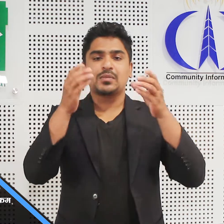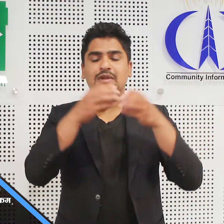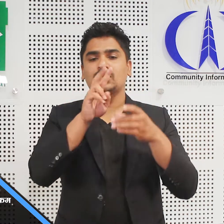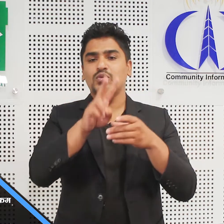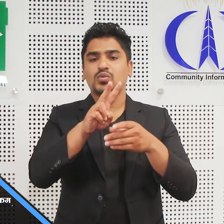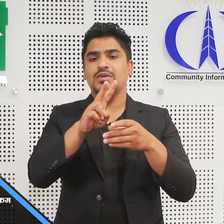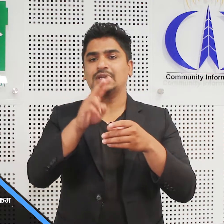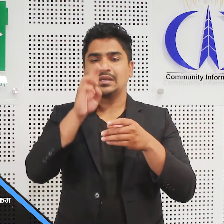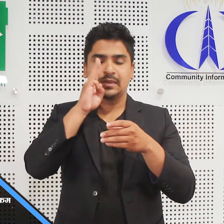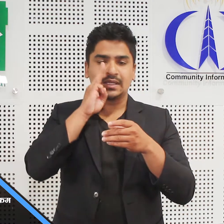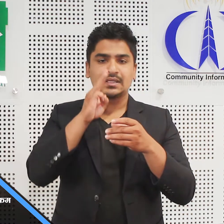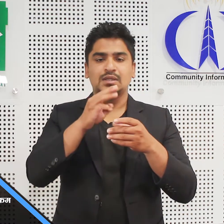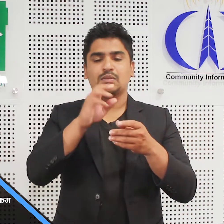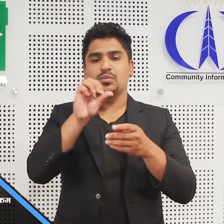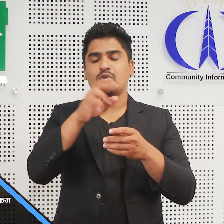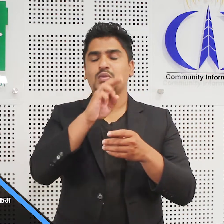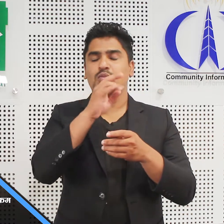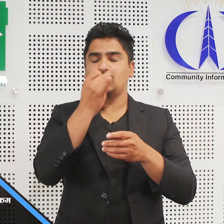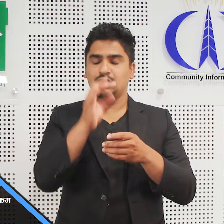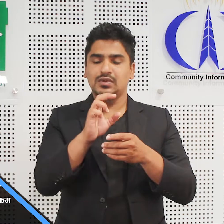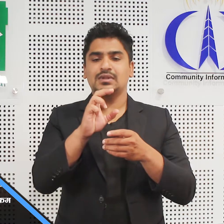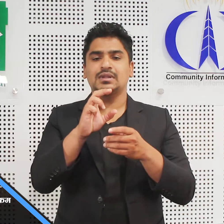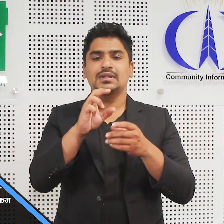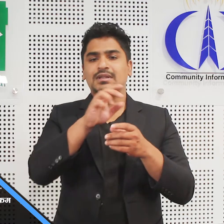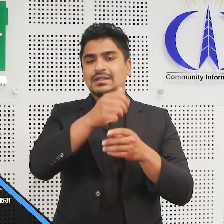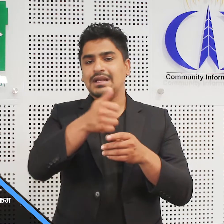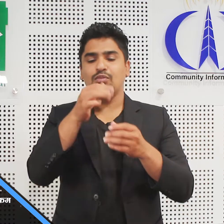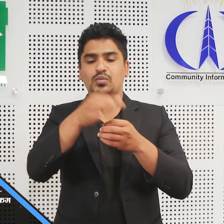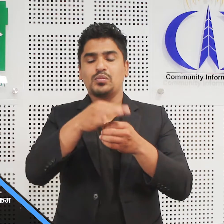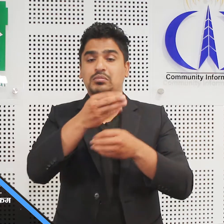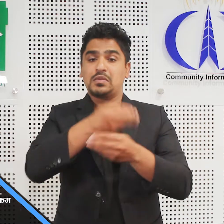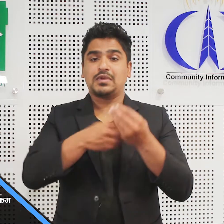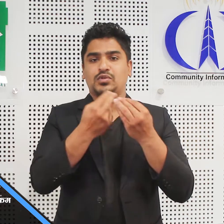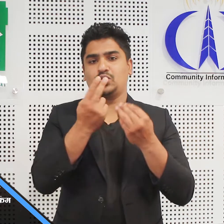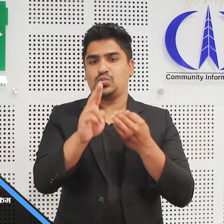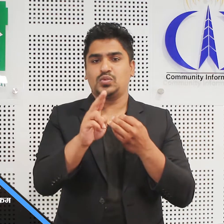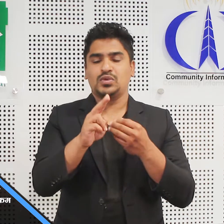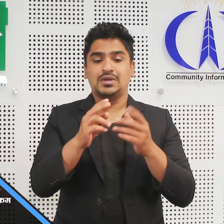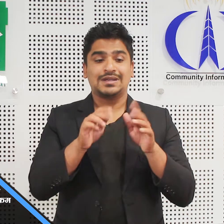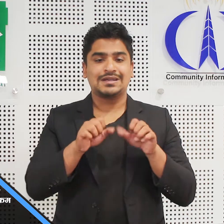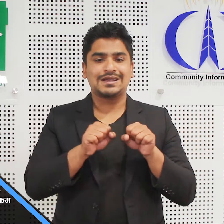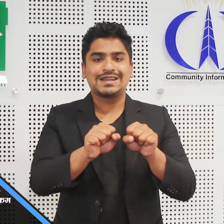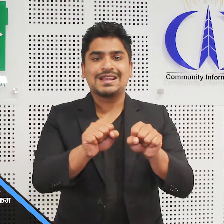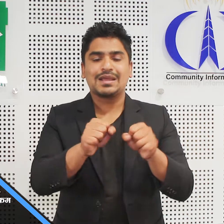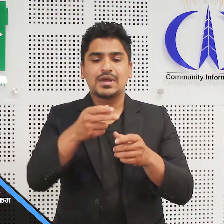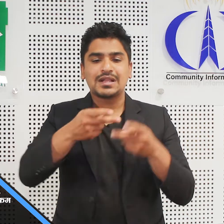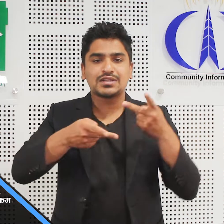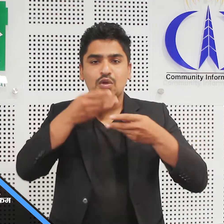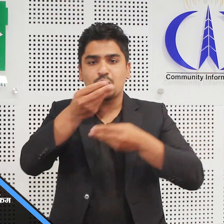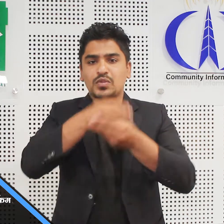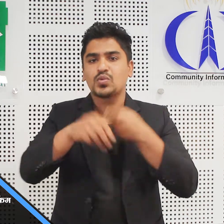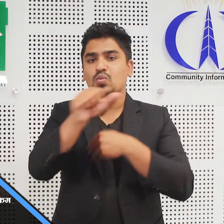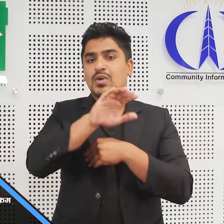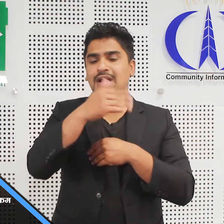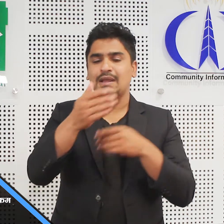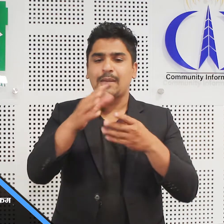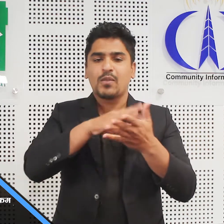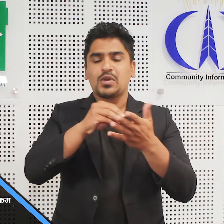नक्टा जिस्का प्रमोद राई कुर्मीको व्यापार राम्रै चल्थ्यो। फुटफाटमा ठेलामा चाउमिन बेच्दै आउनुभएका उहाँलाई परिवारको खर्च